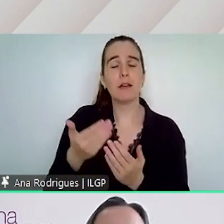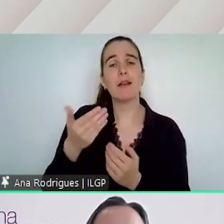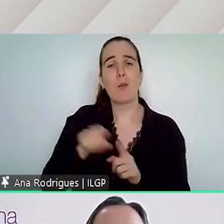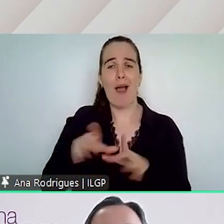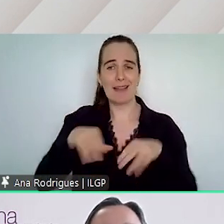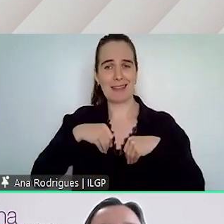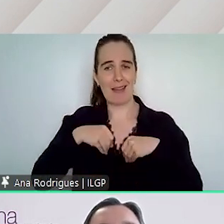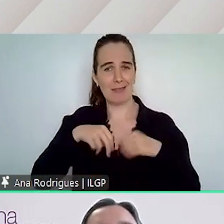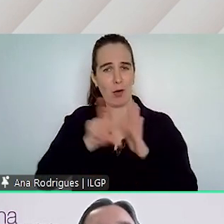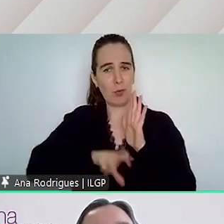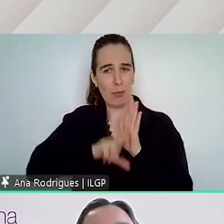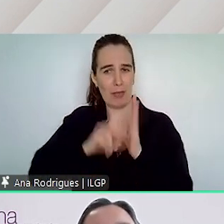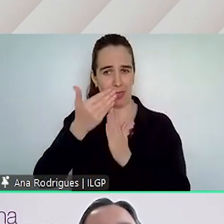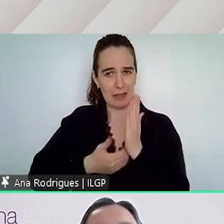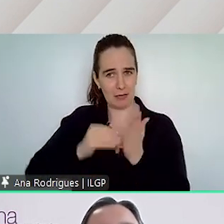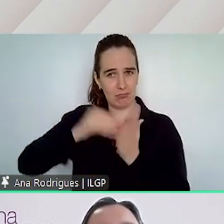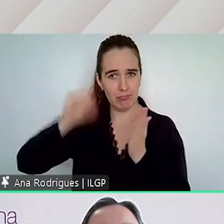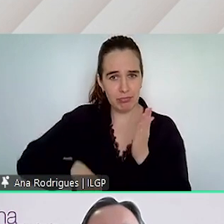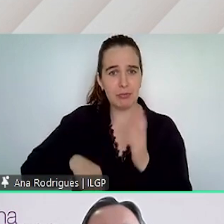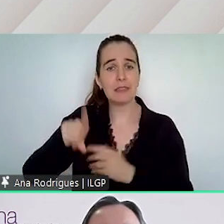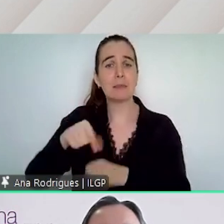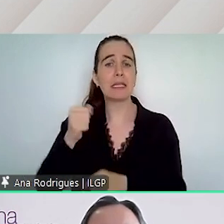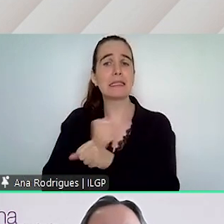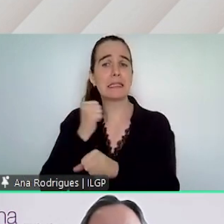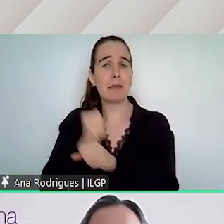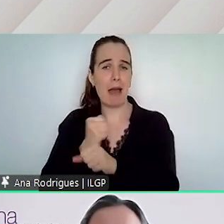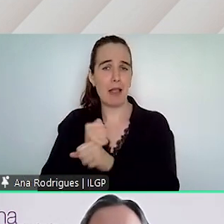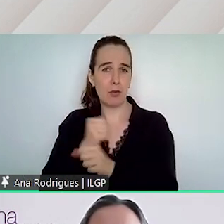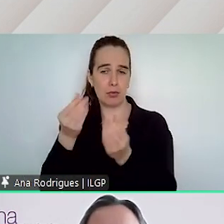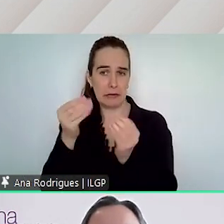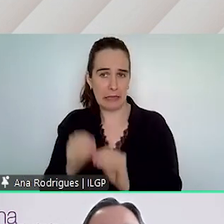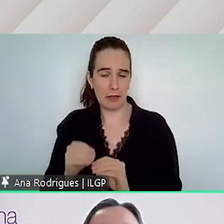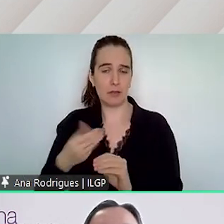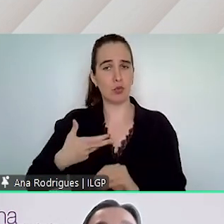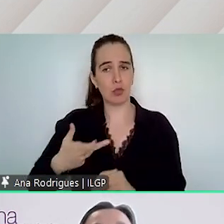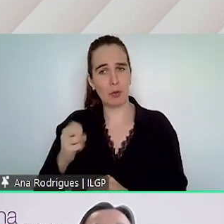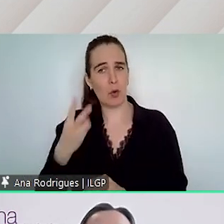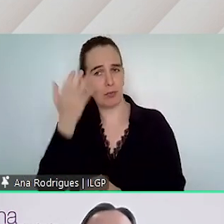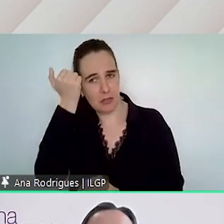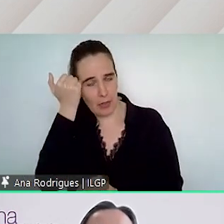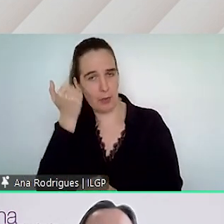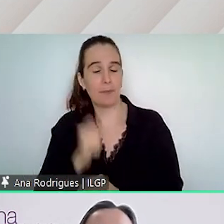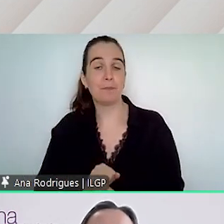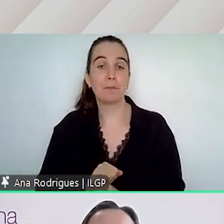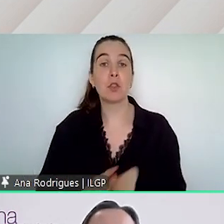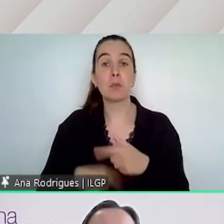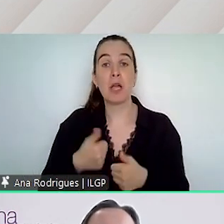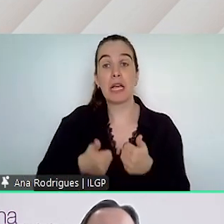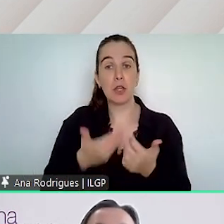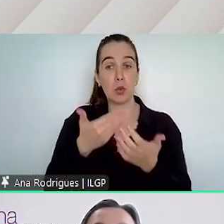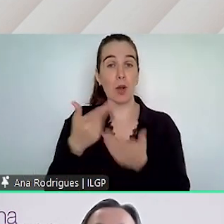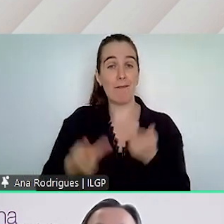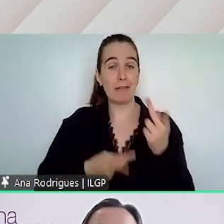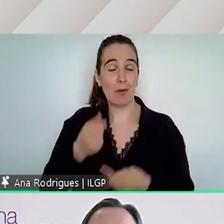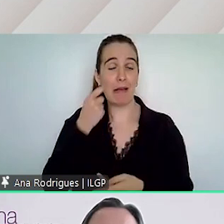do regulamento e, naturalmente, o trabalho académico em formato eletrónico. A avaliação das candidaturas será feita por um